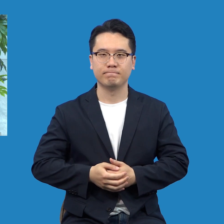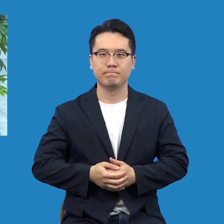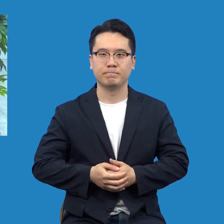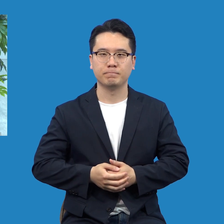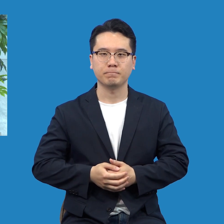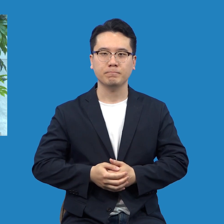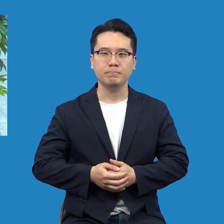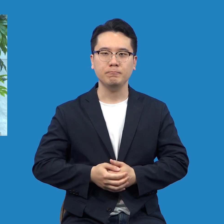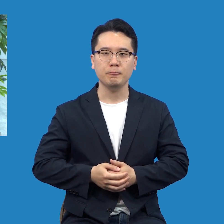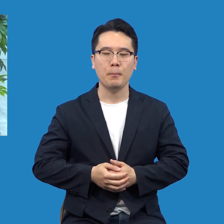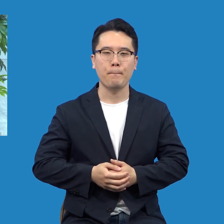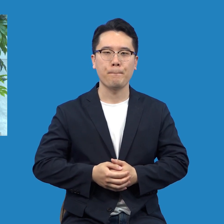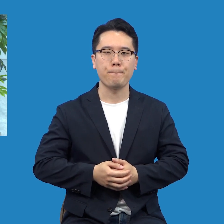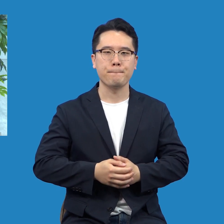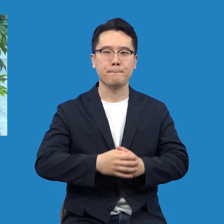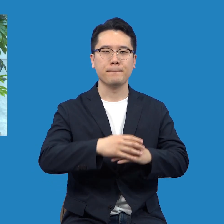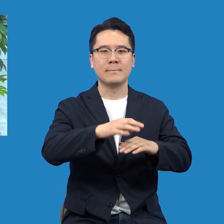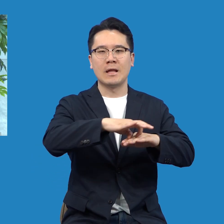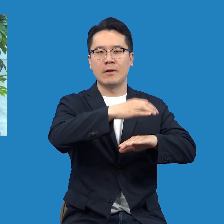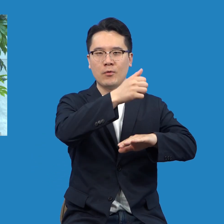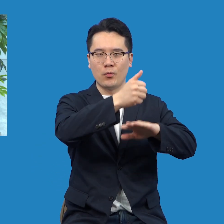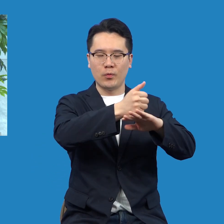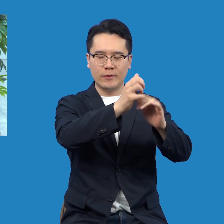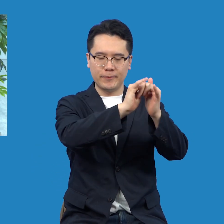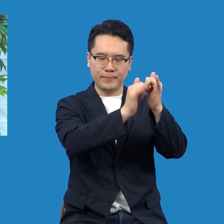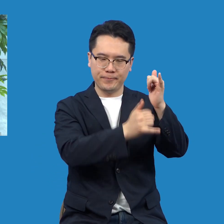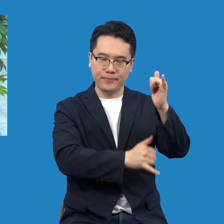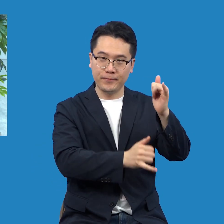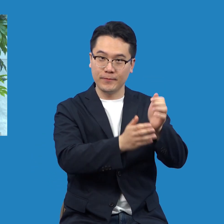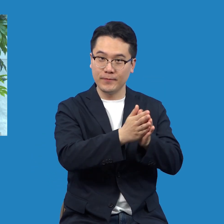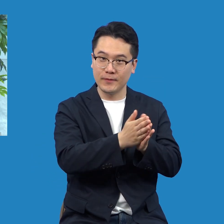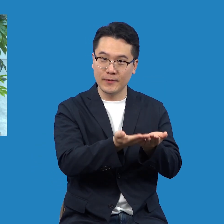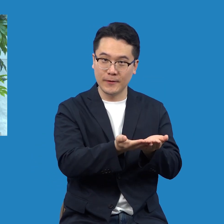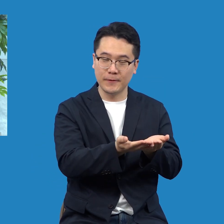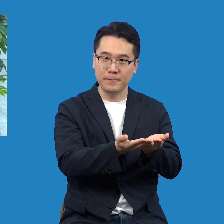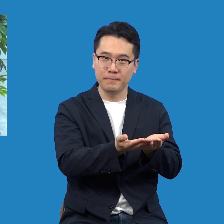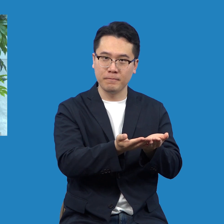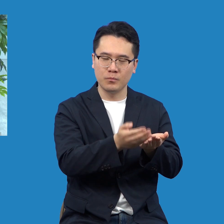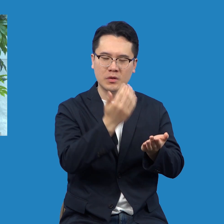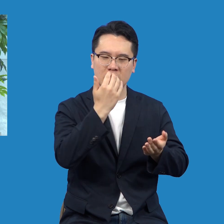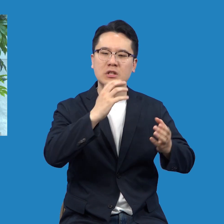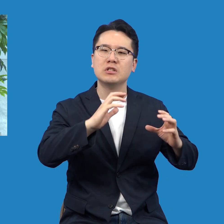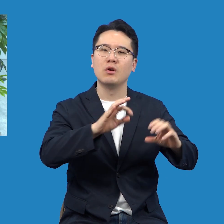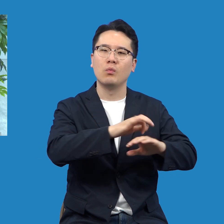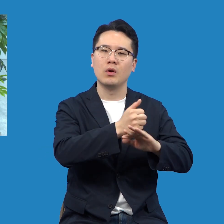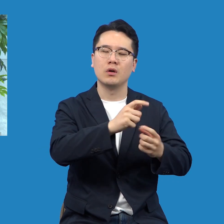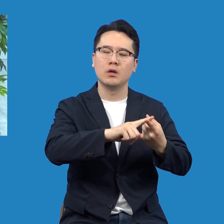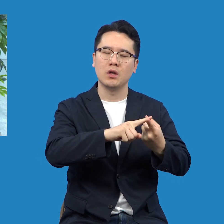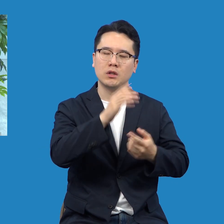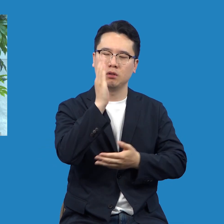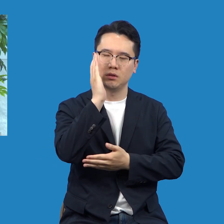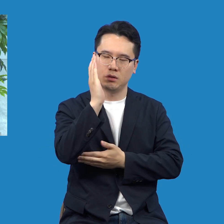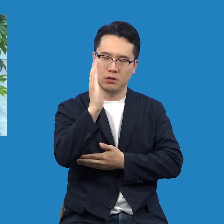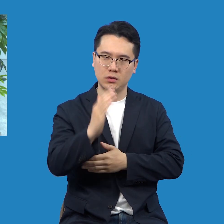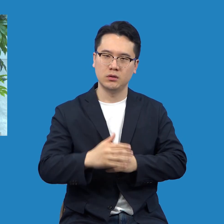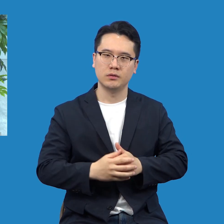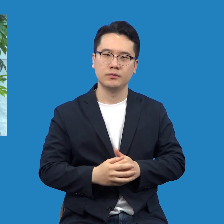열왕기는 이스라엘의 뭇 왕들의 이야기이지요. 엄밀하게